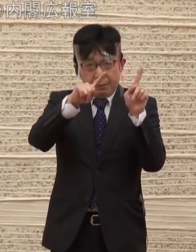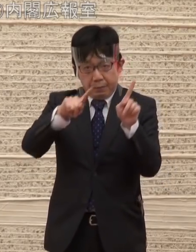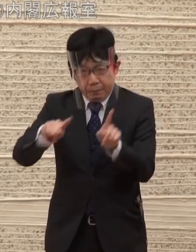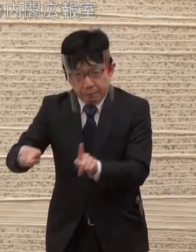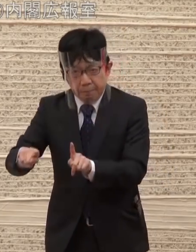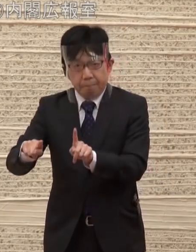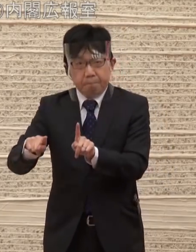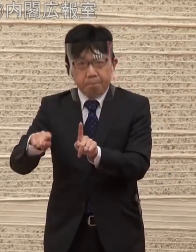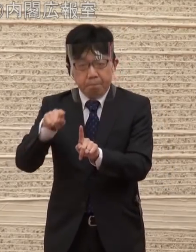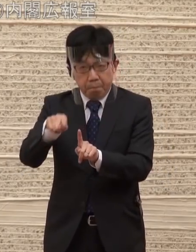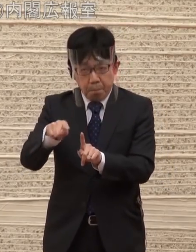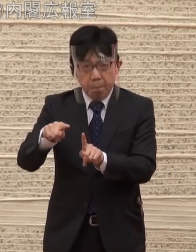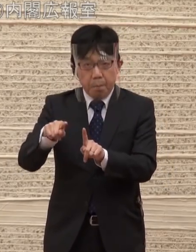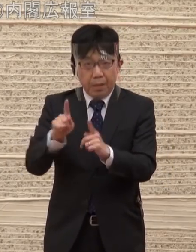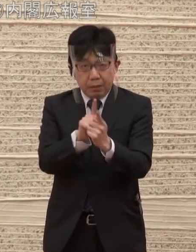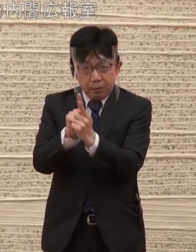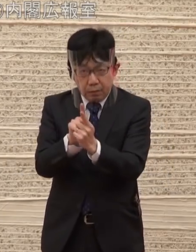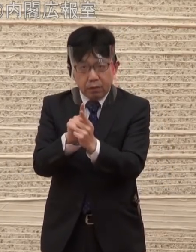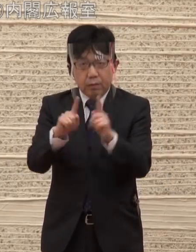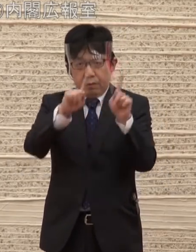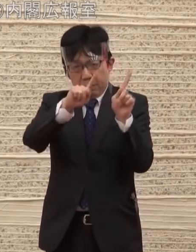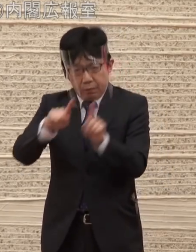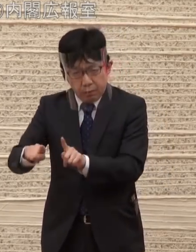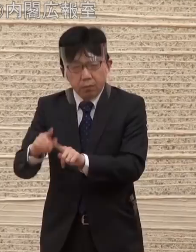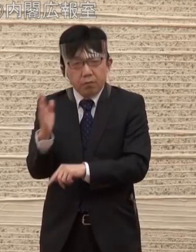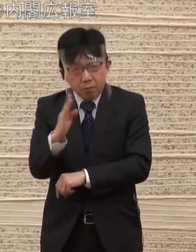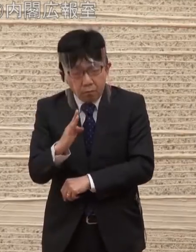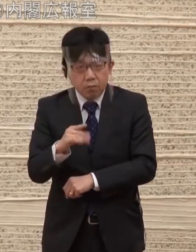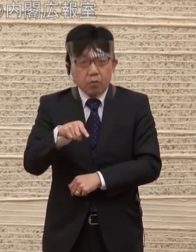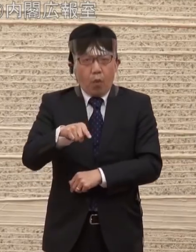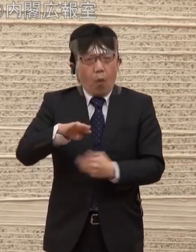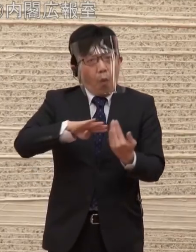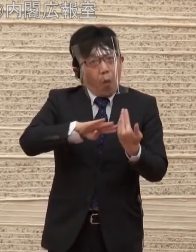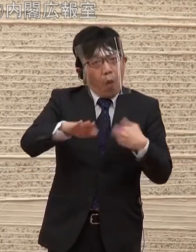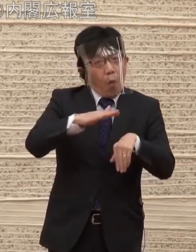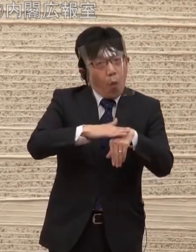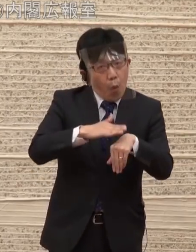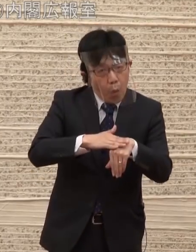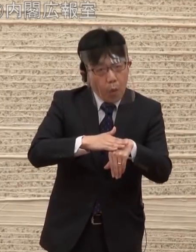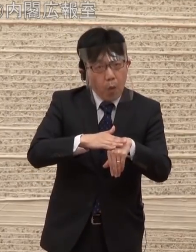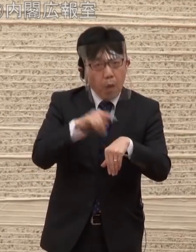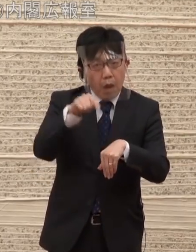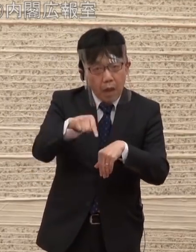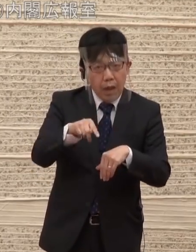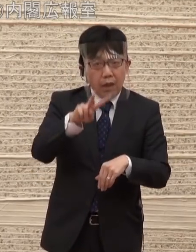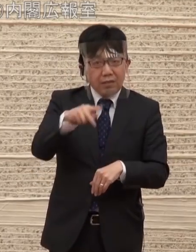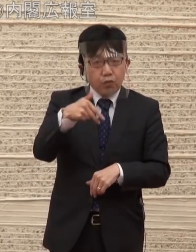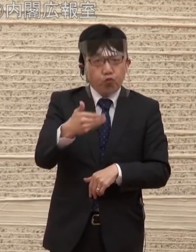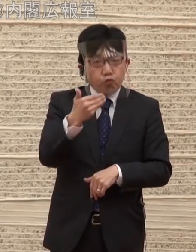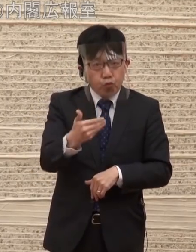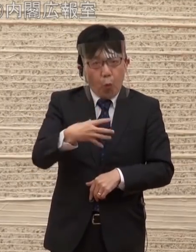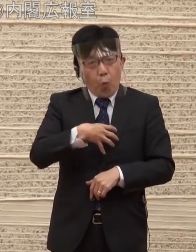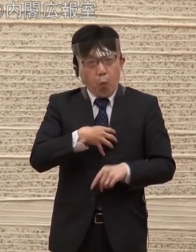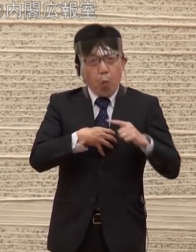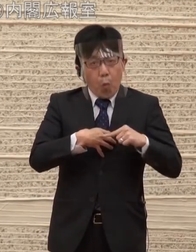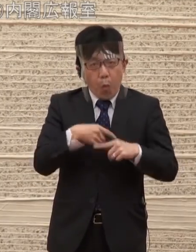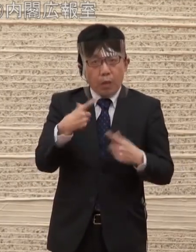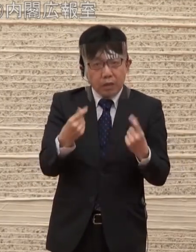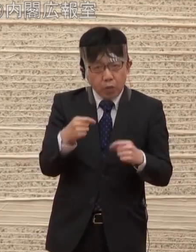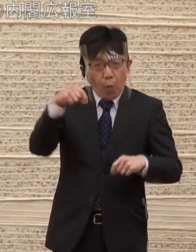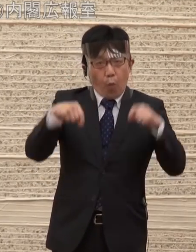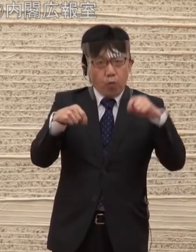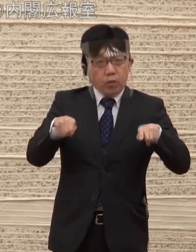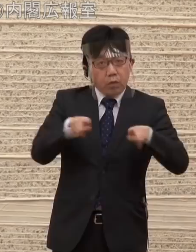厳しく制限するのではない形で感染リスクをコントロールしながら段階的に